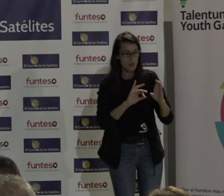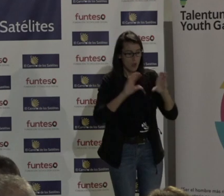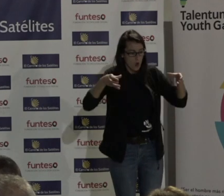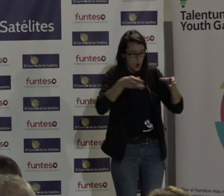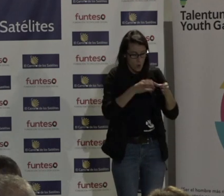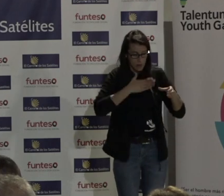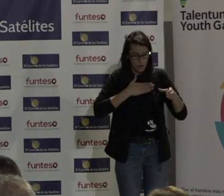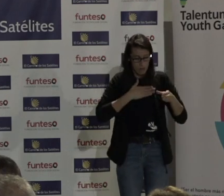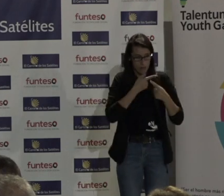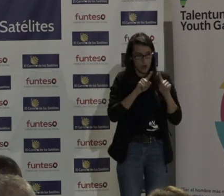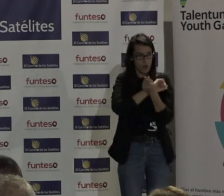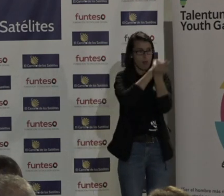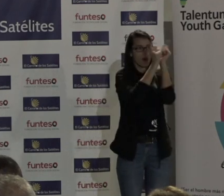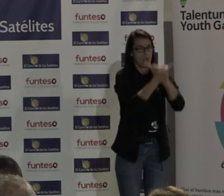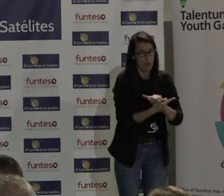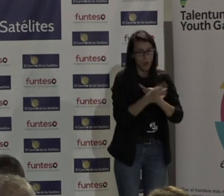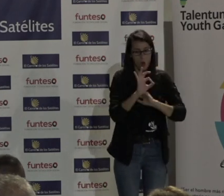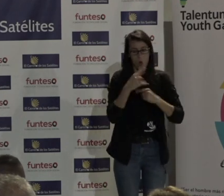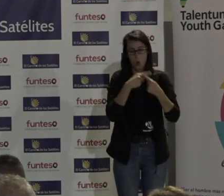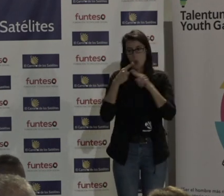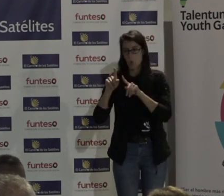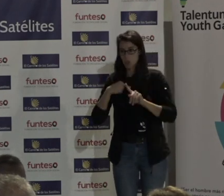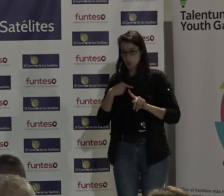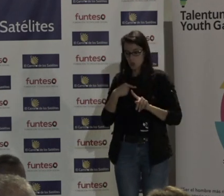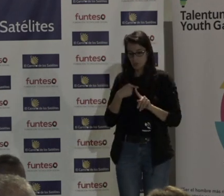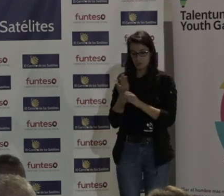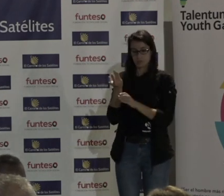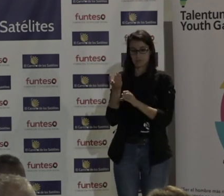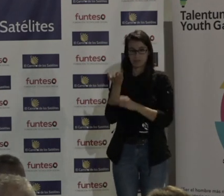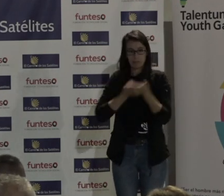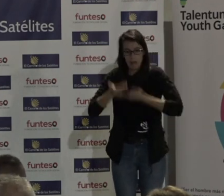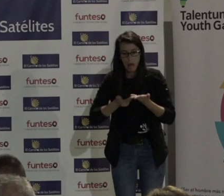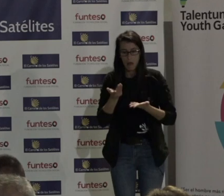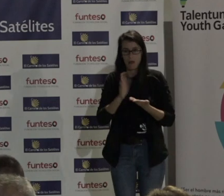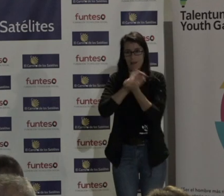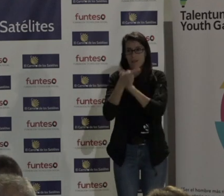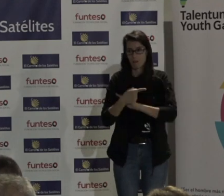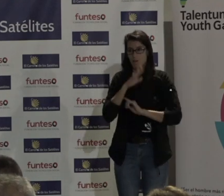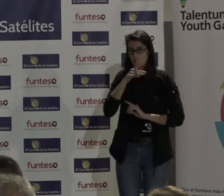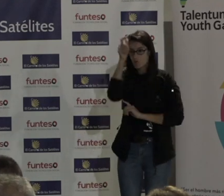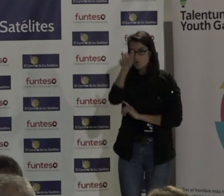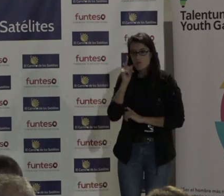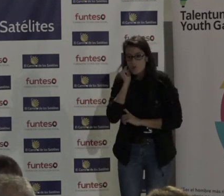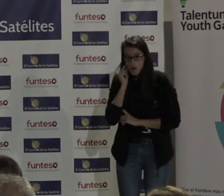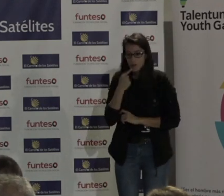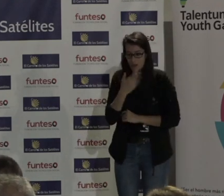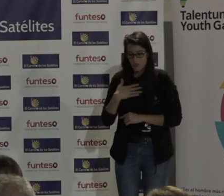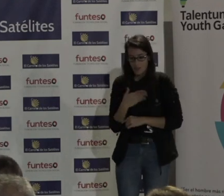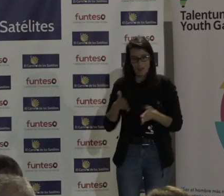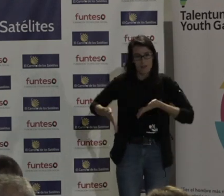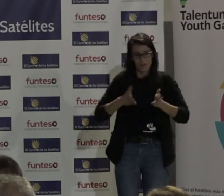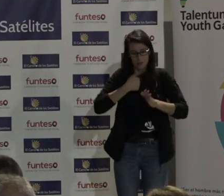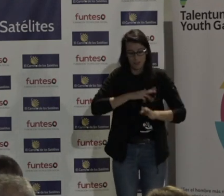comunidad, en las que yo creo que debo de actuar. Y ellas han decidido hacer el camino para empoderarse.